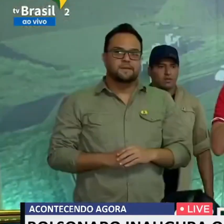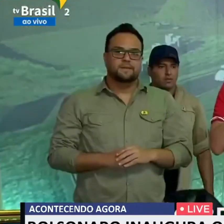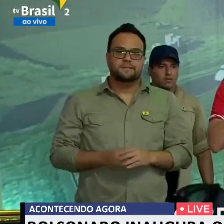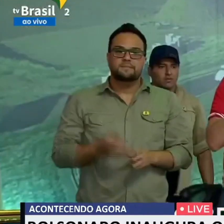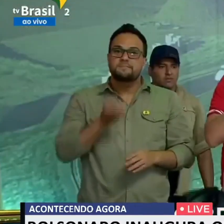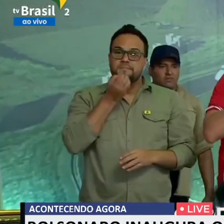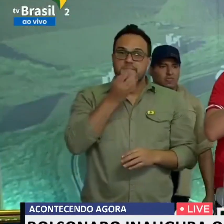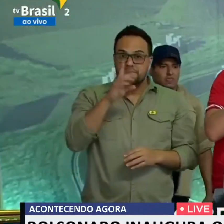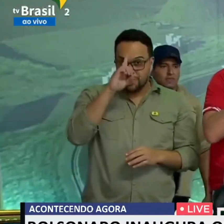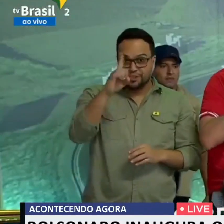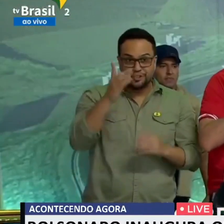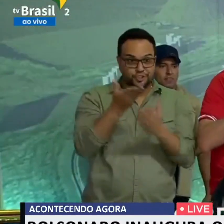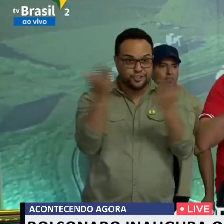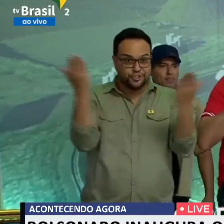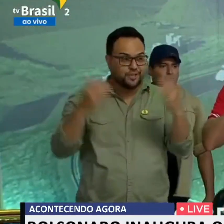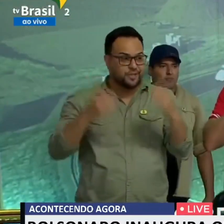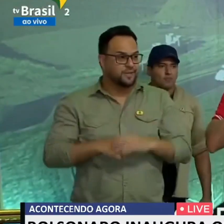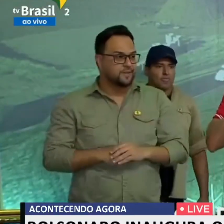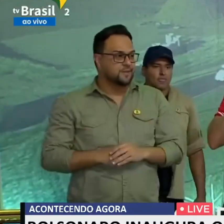Bom dia a todos.